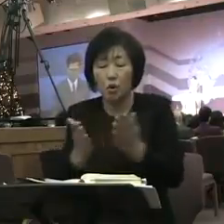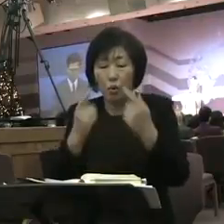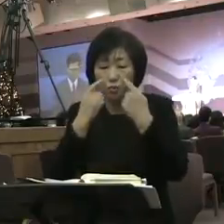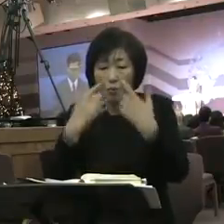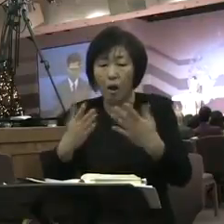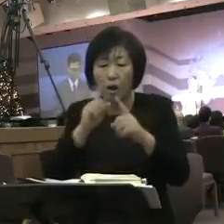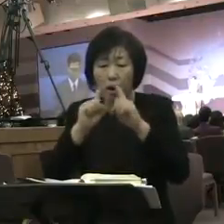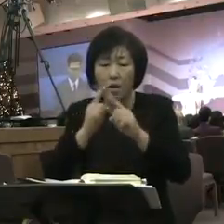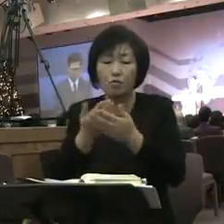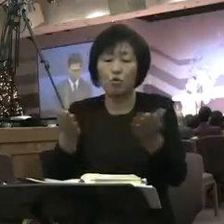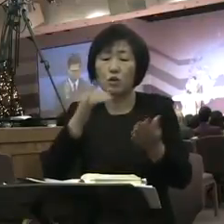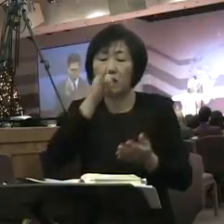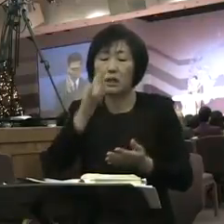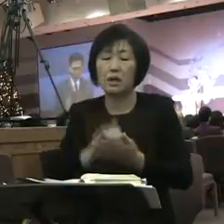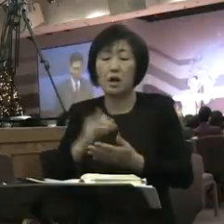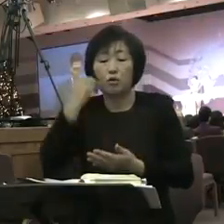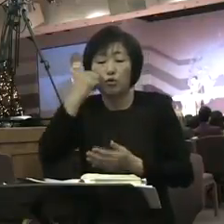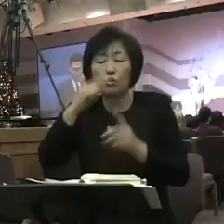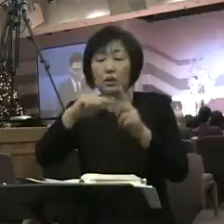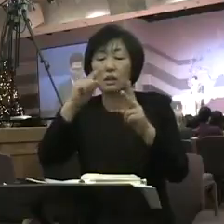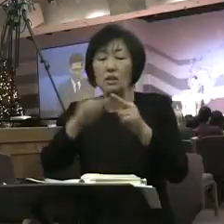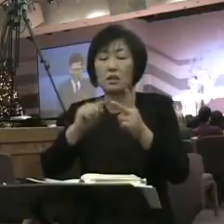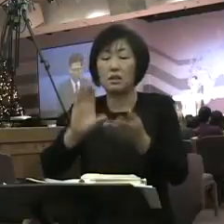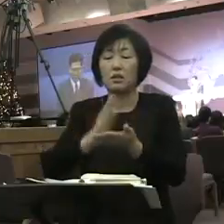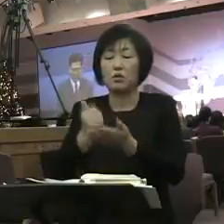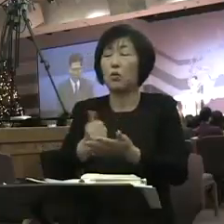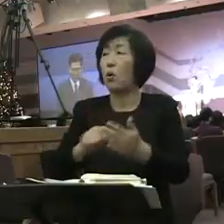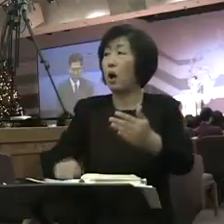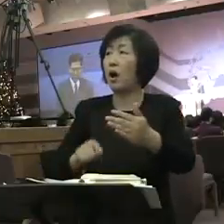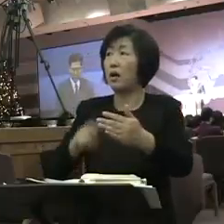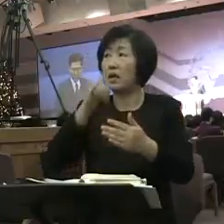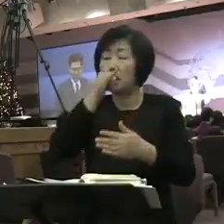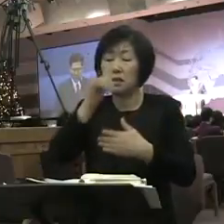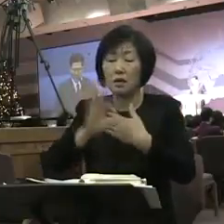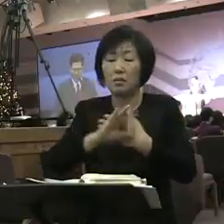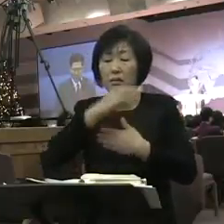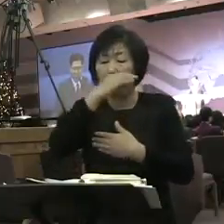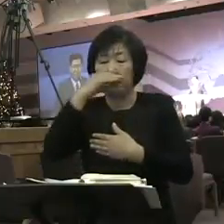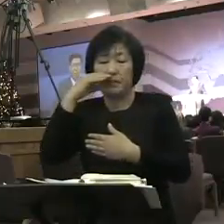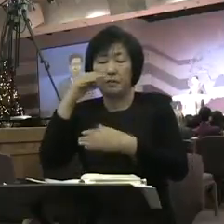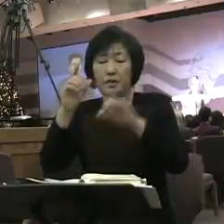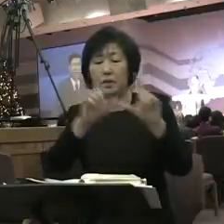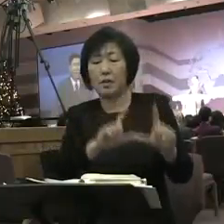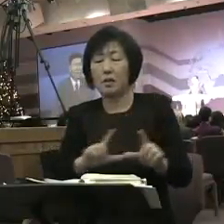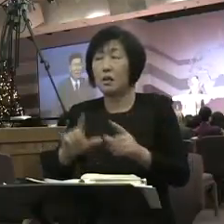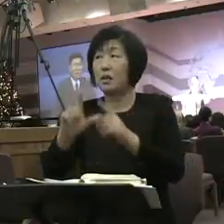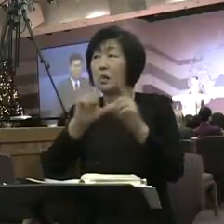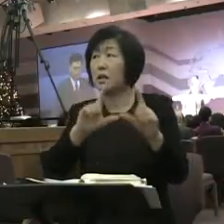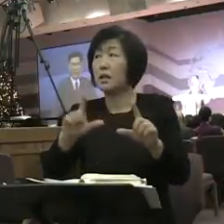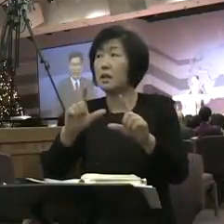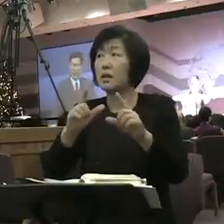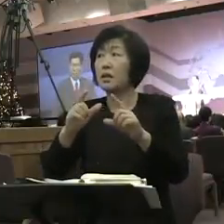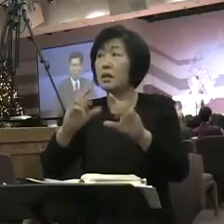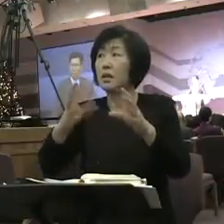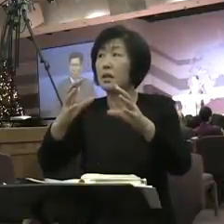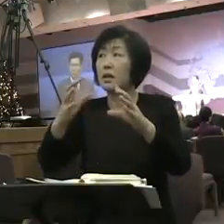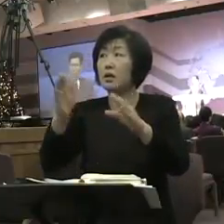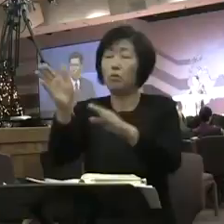얘기하고 있습니다. 누구든지 그리스도 안에서 경건케 살고자 하는 자는 세상으로부터 핍박을